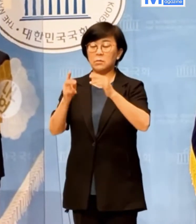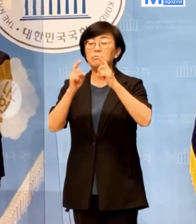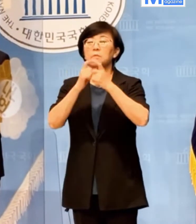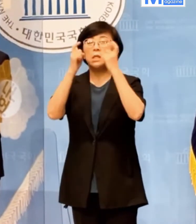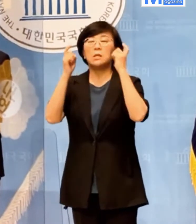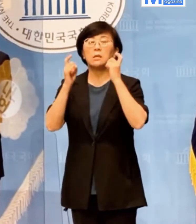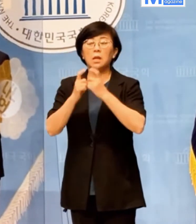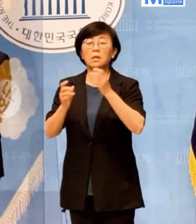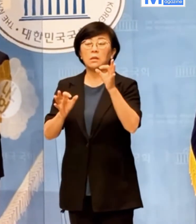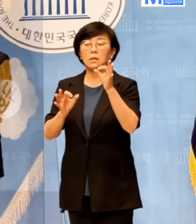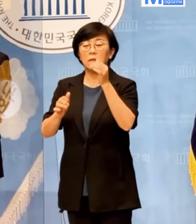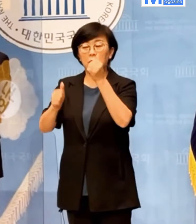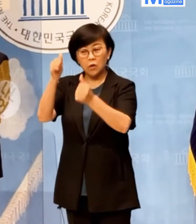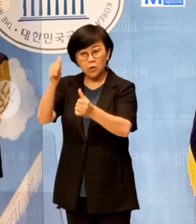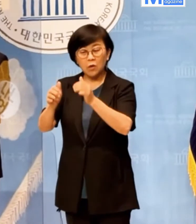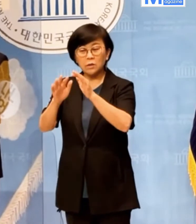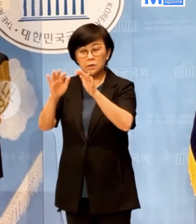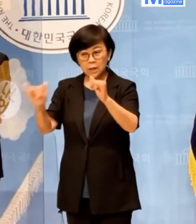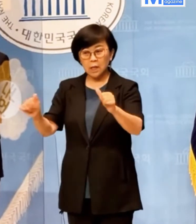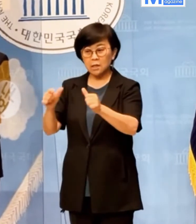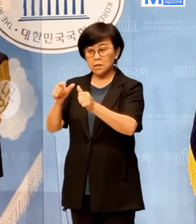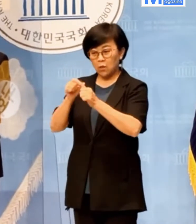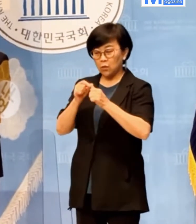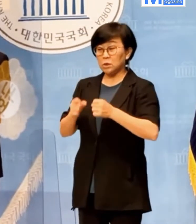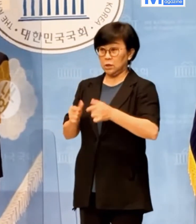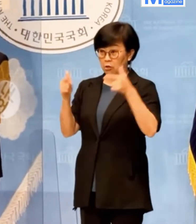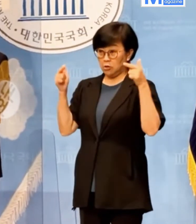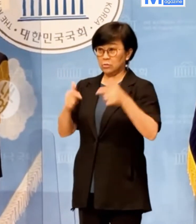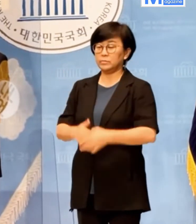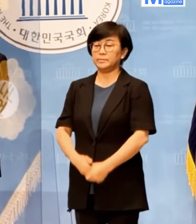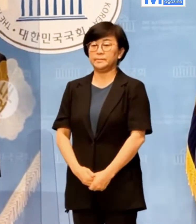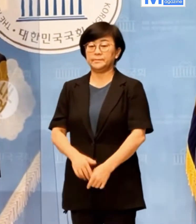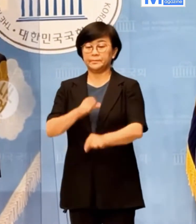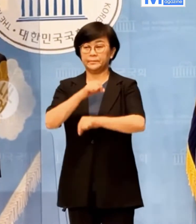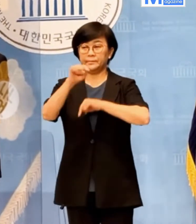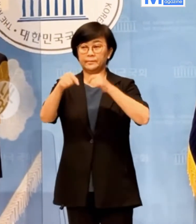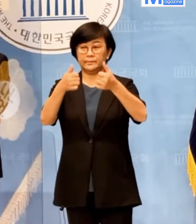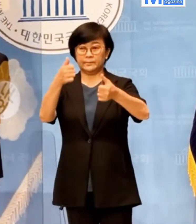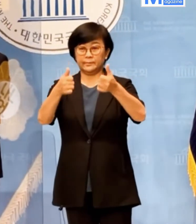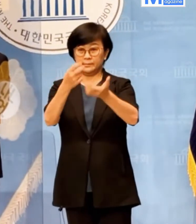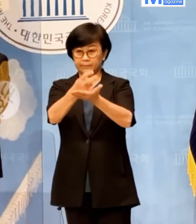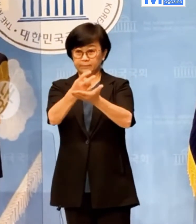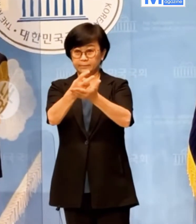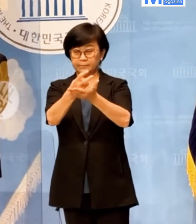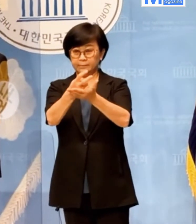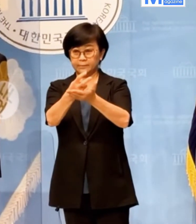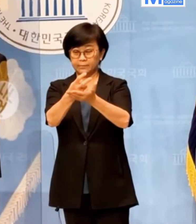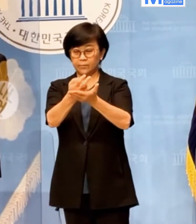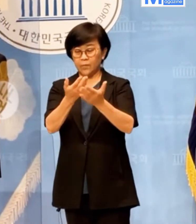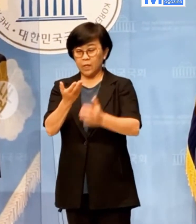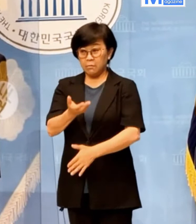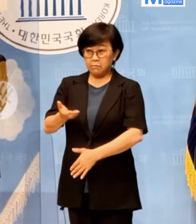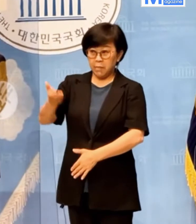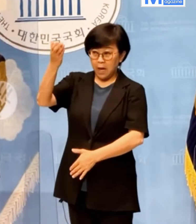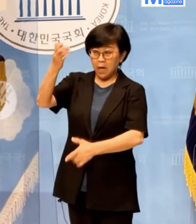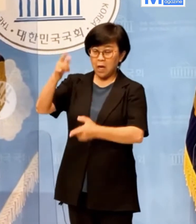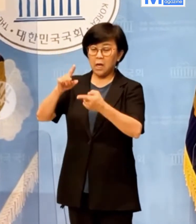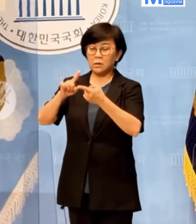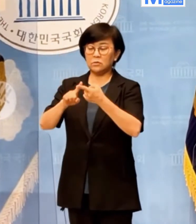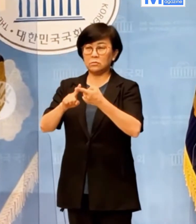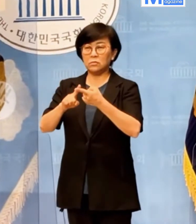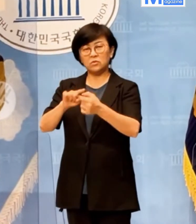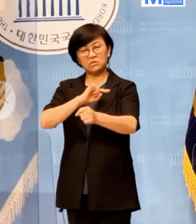경력자의 채용을 더 확대하겠습니다. 그동안 행정고시 제도는 신분 상승의 사다리,